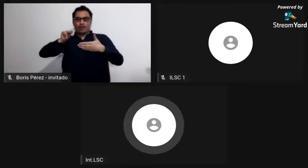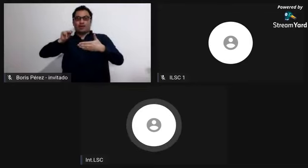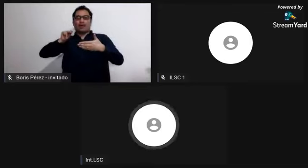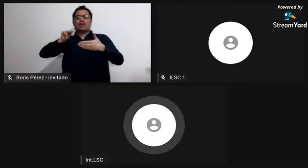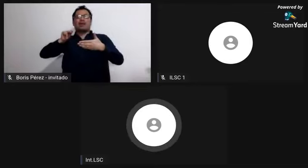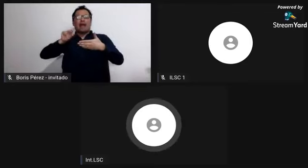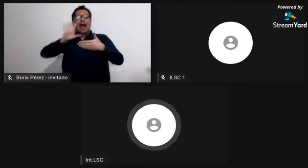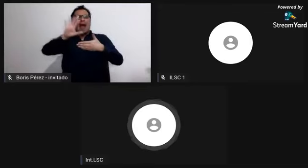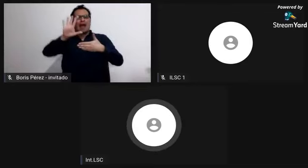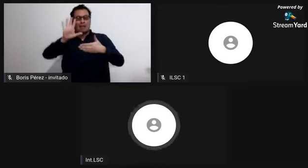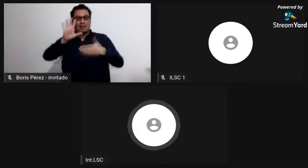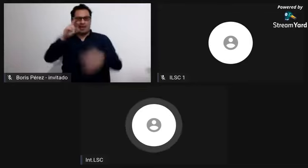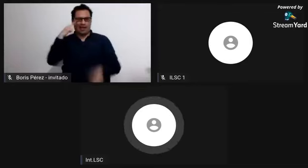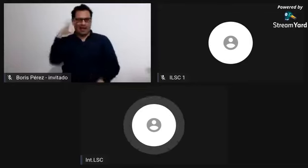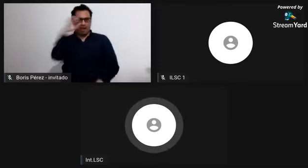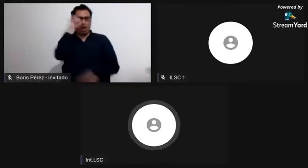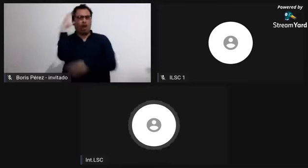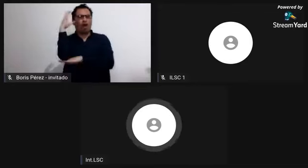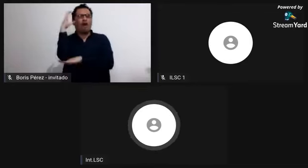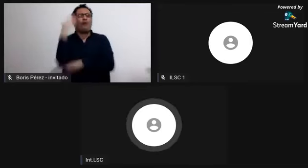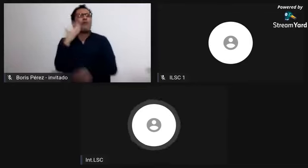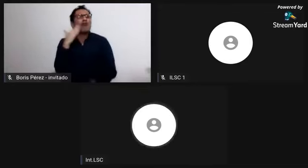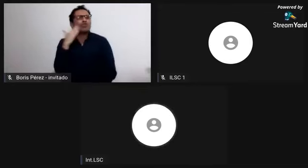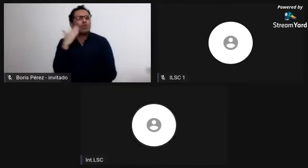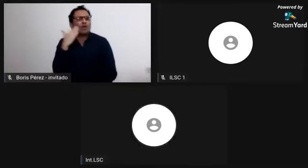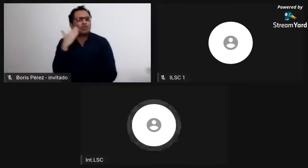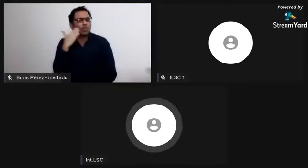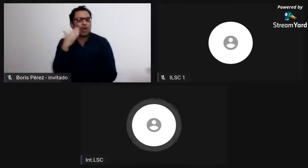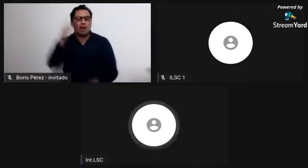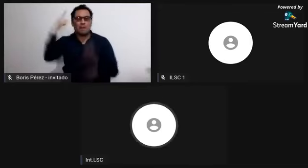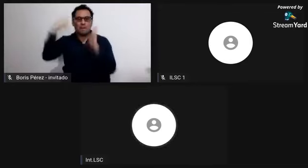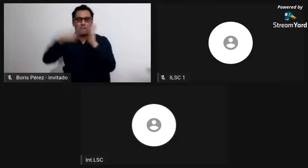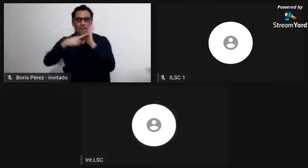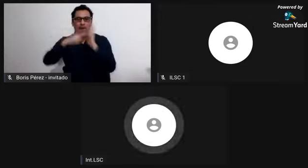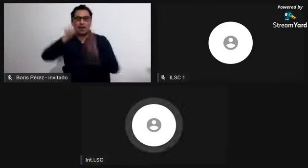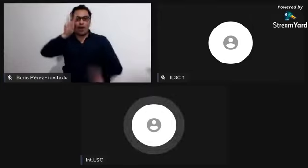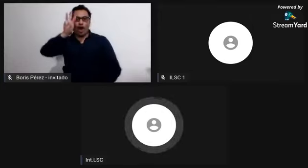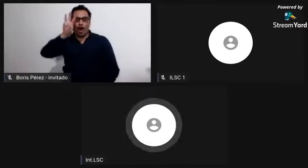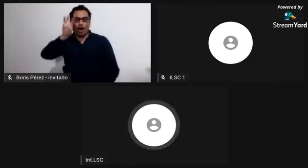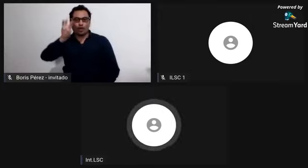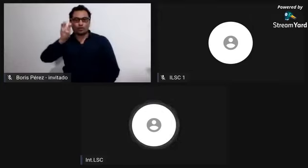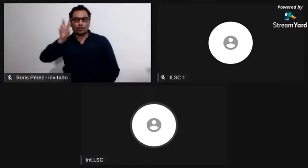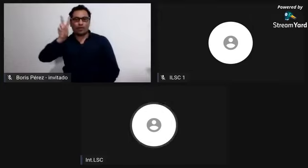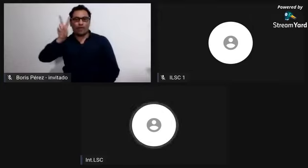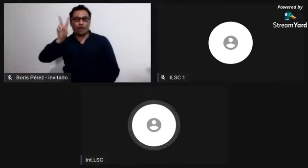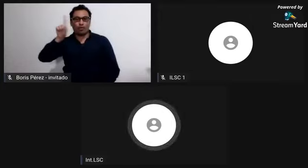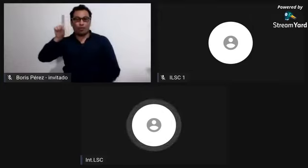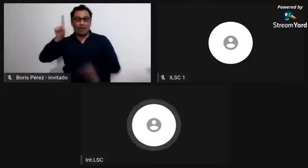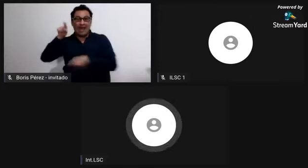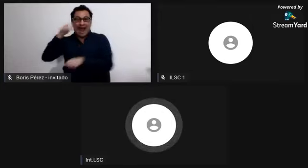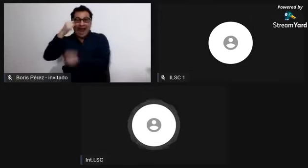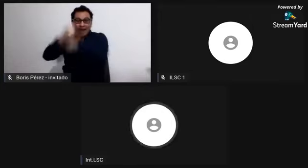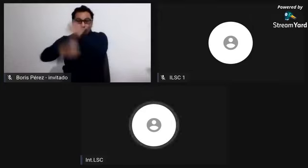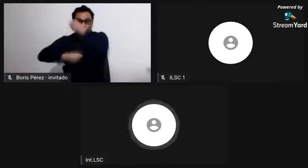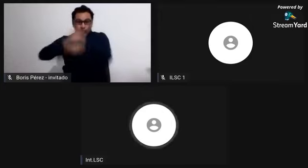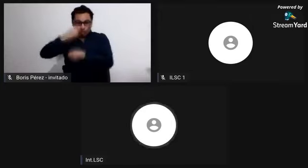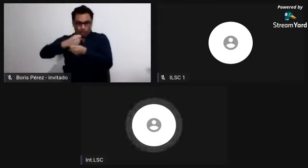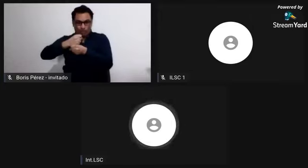Desde el año en el que fue aprobada, esta ley entraba a regir. Esto fue en el año